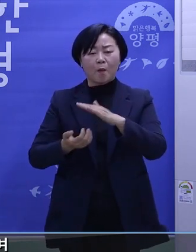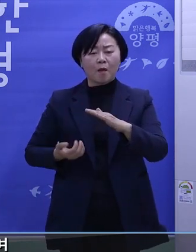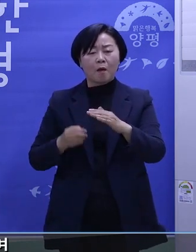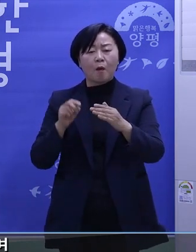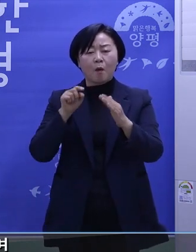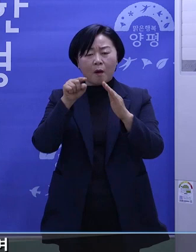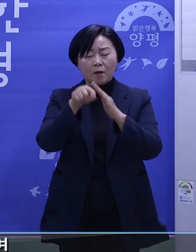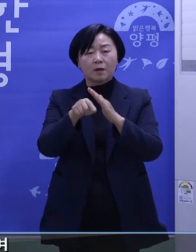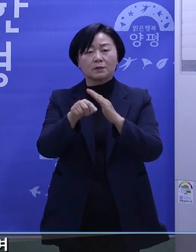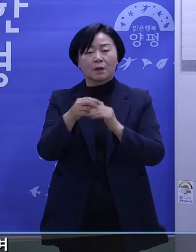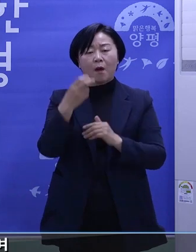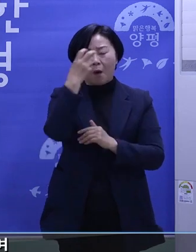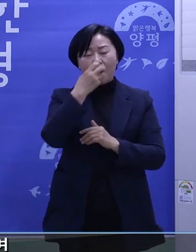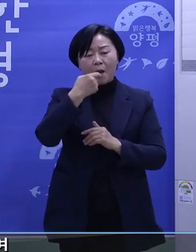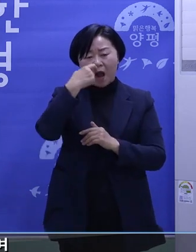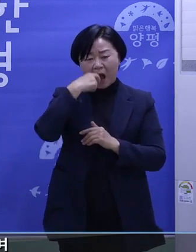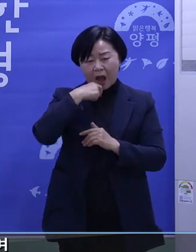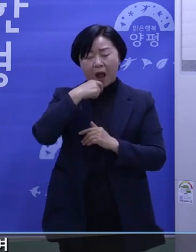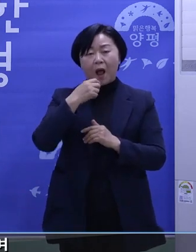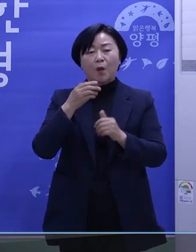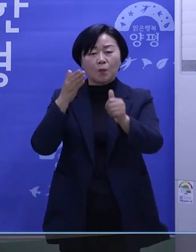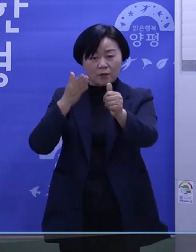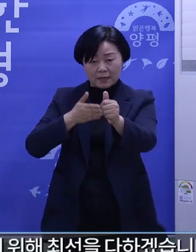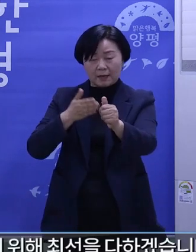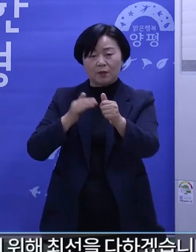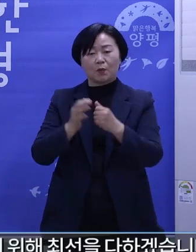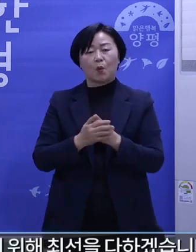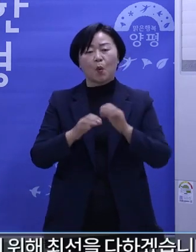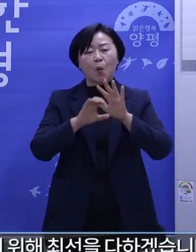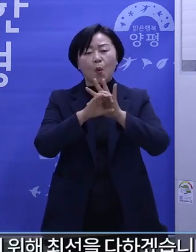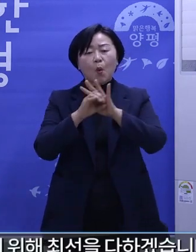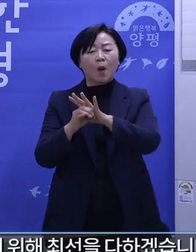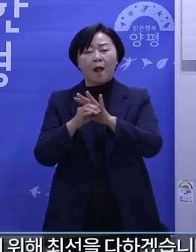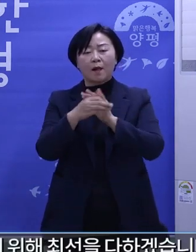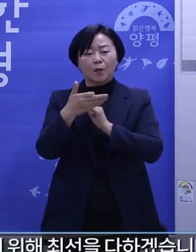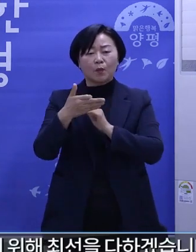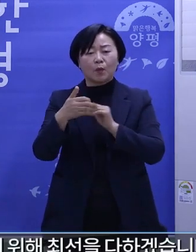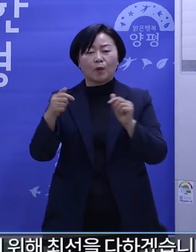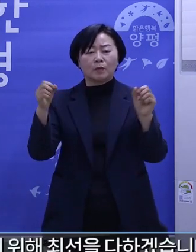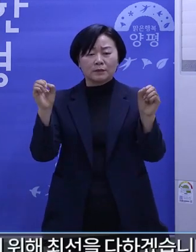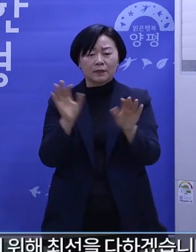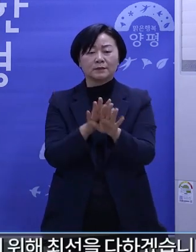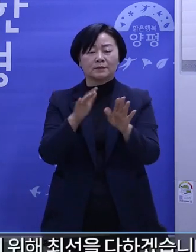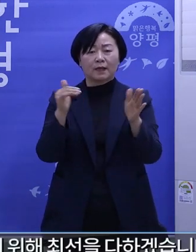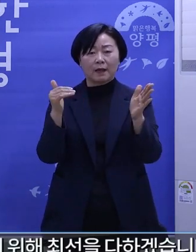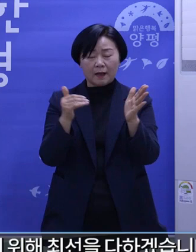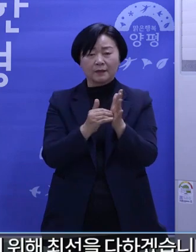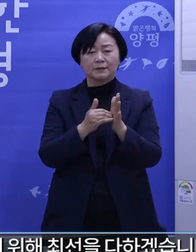방문하여 검사를 받아주시길 당부드리며 코로나가 종식되는